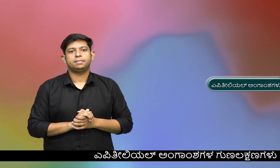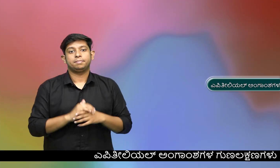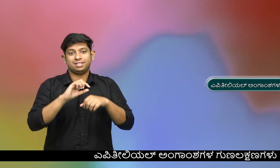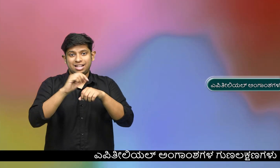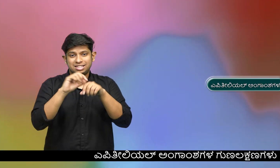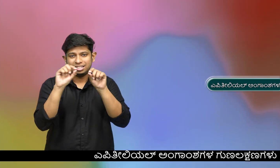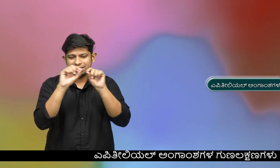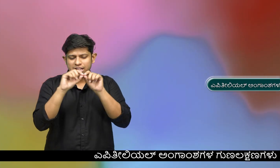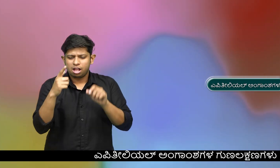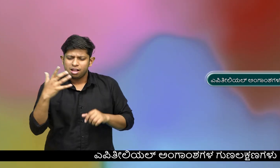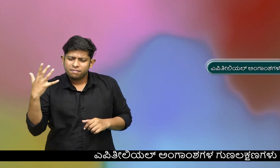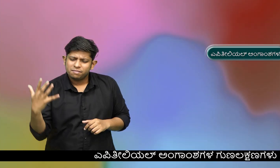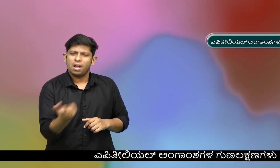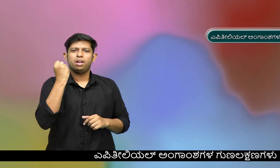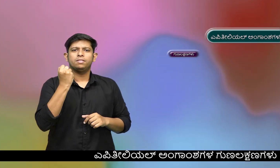ಎಪಿಥೀಲಿಯಲ್ ಅಂಗಾಂಶಗಳ ಗುಣಲಕ್ಷಣಗಳು.